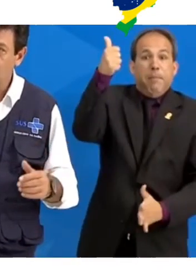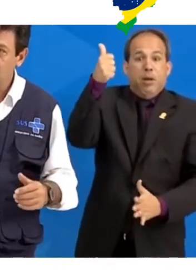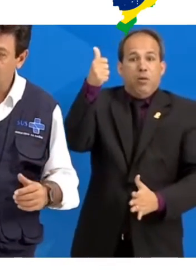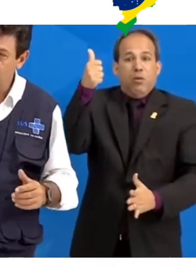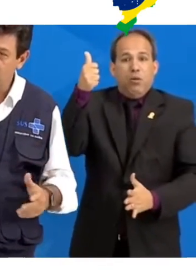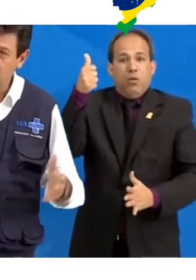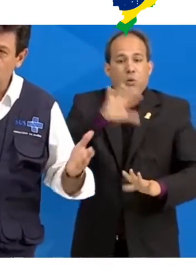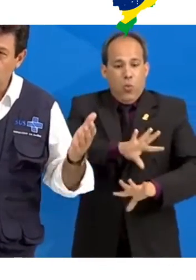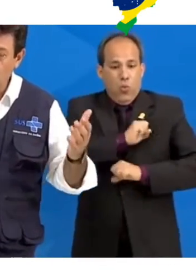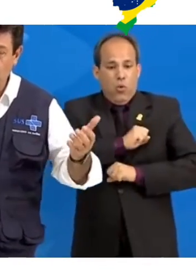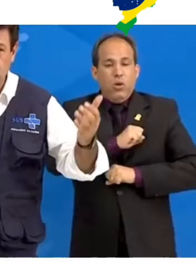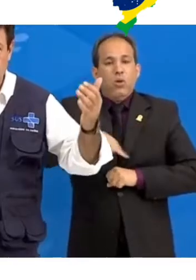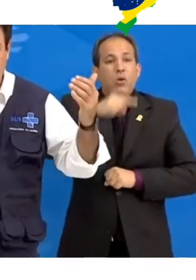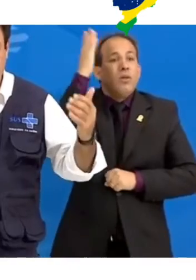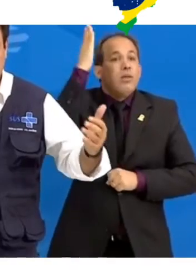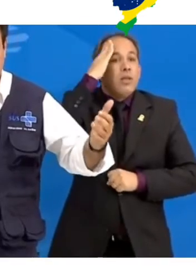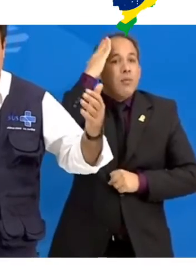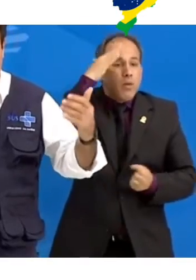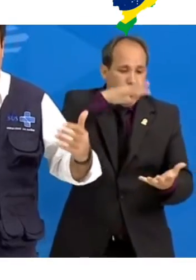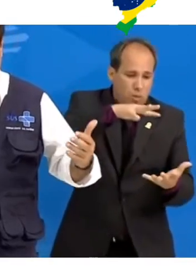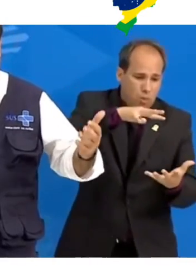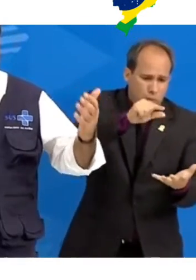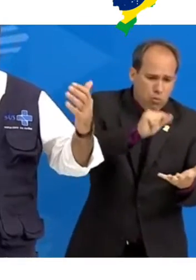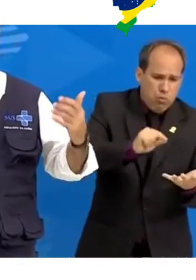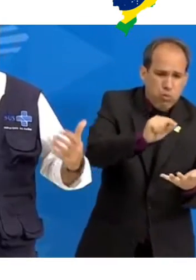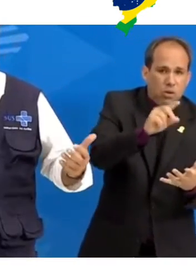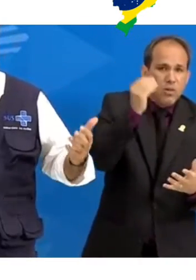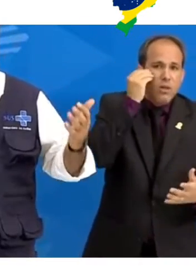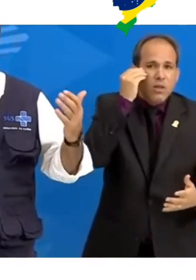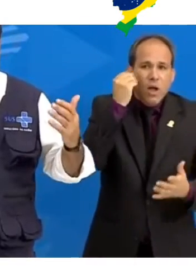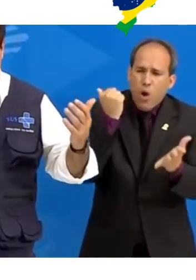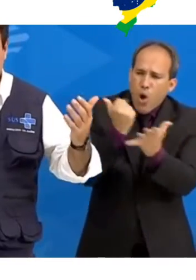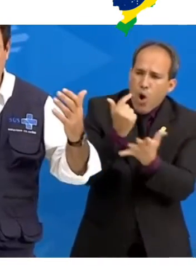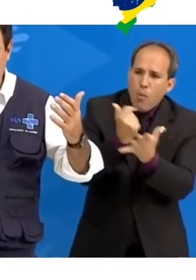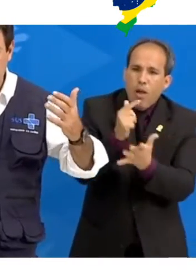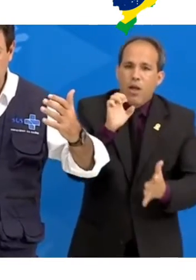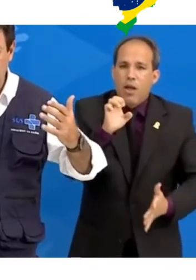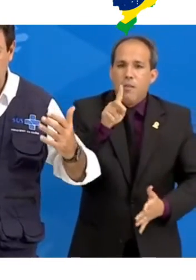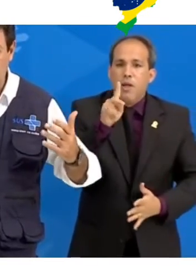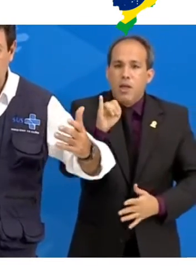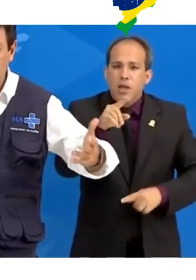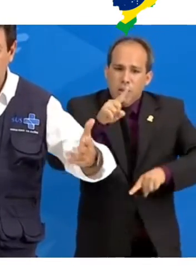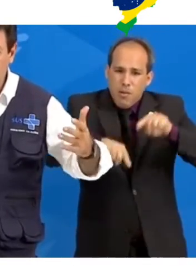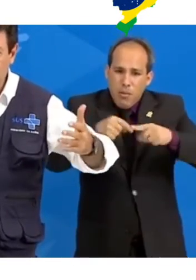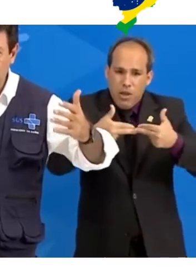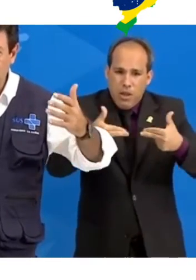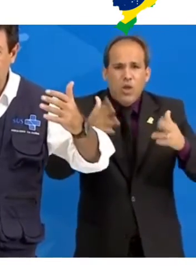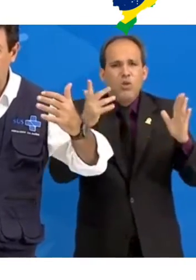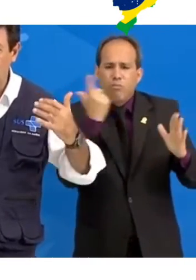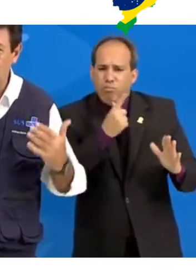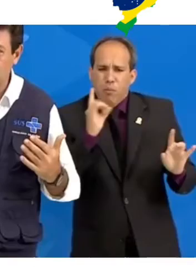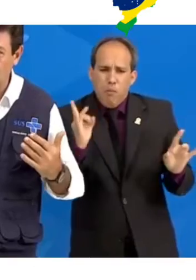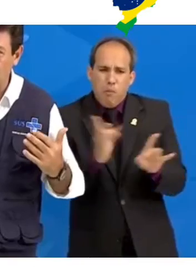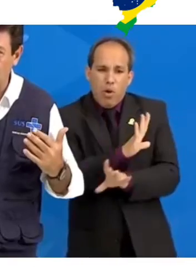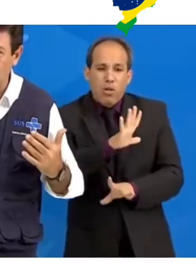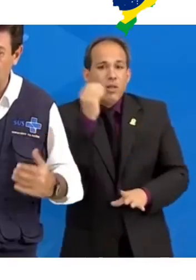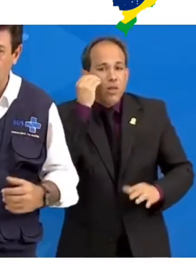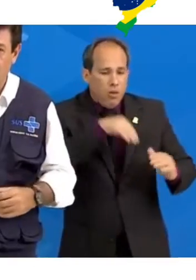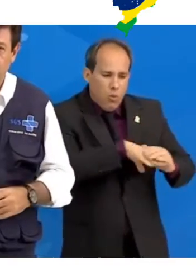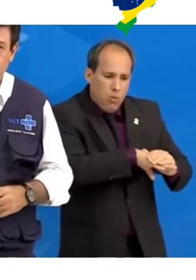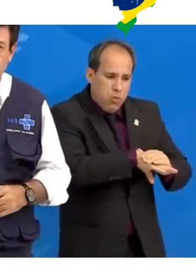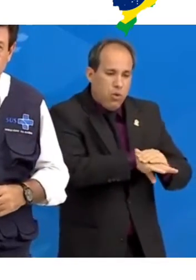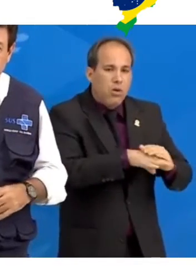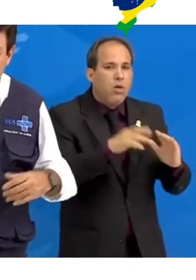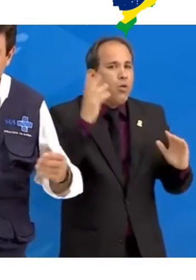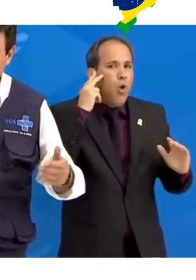pressão, sabíamos que o mundo estava procurando comprar os EPIs, compramos o que deu, estamos fazendo o nosso estoque